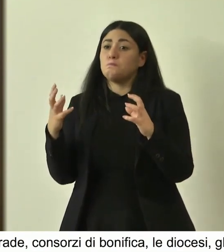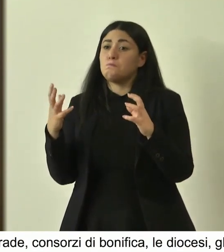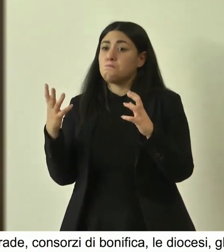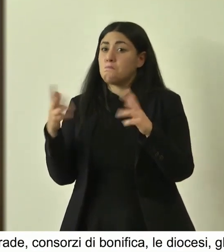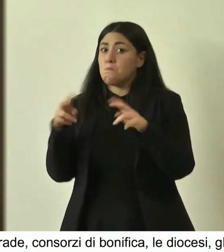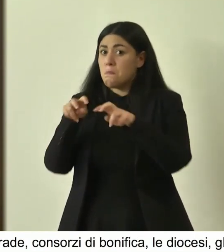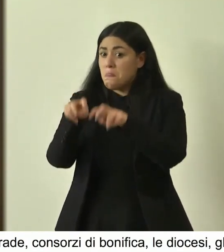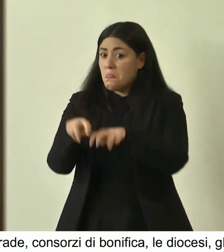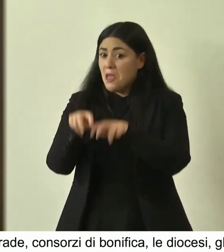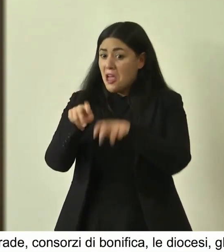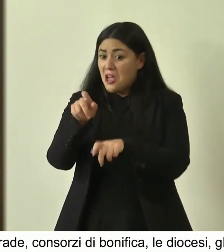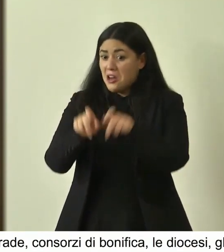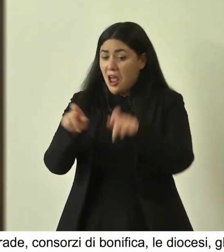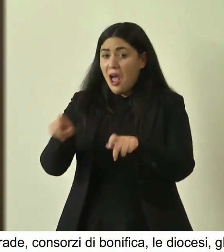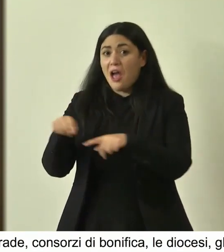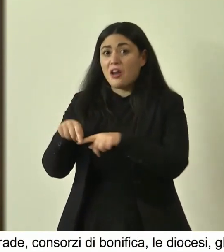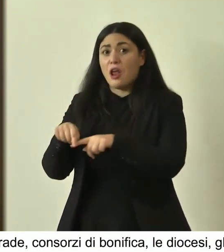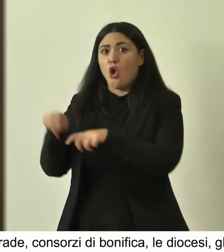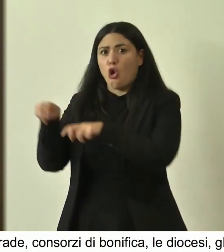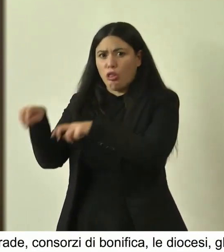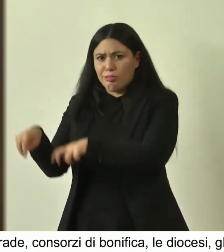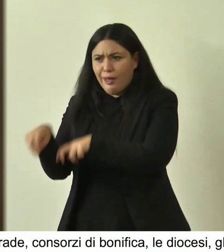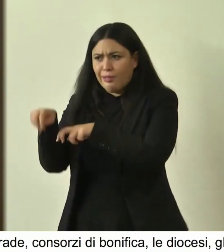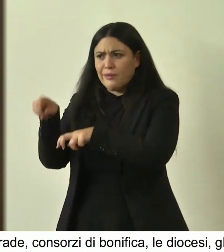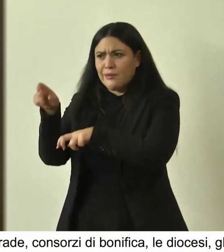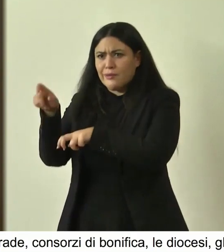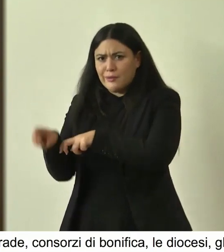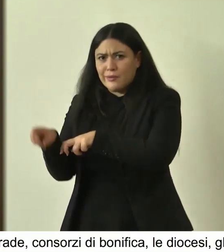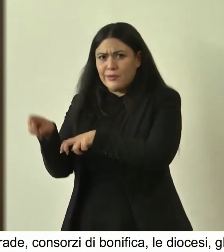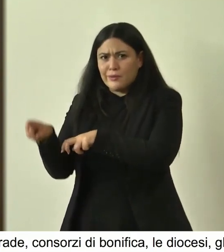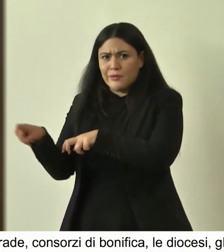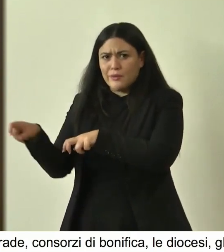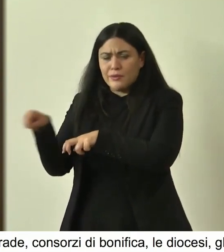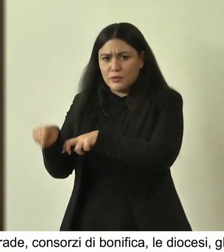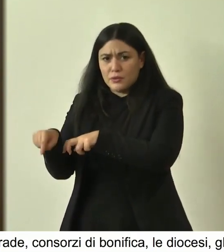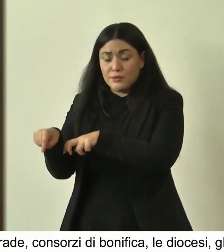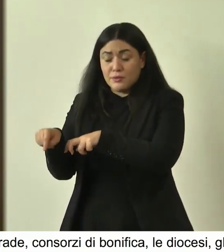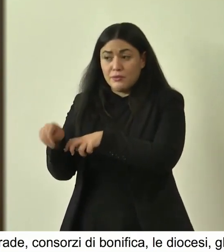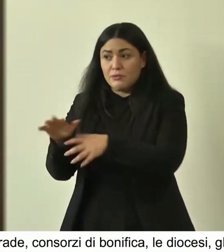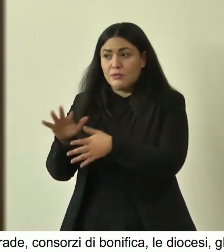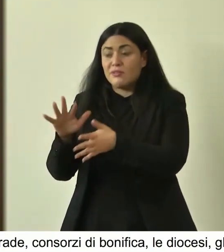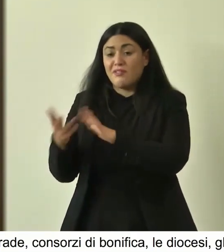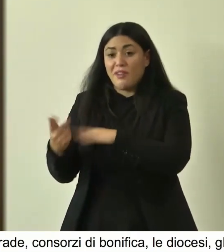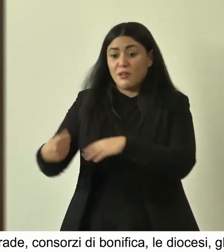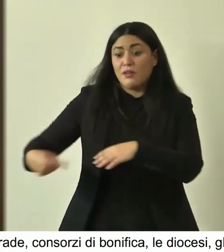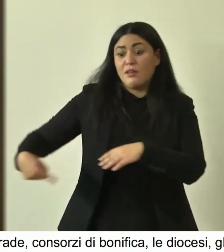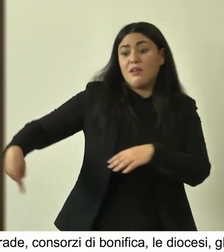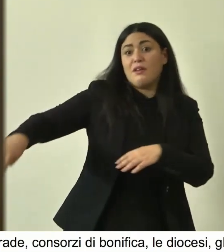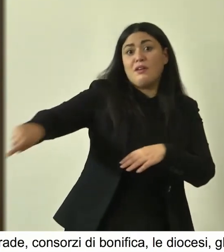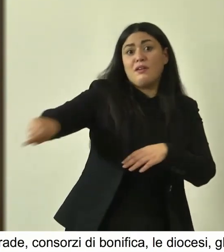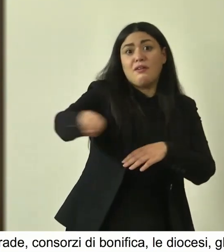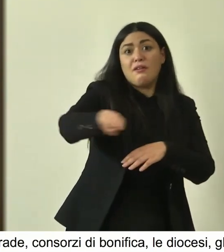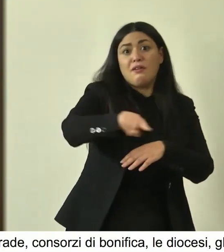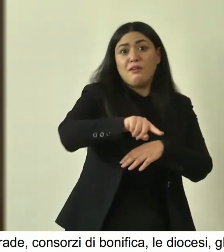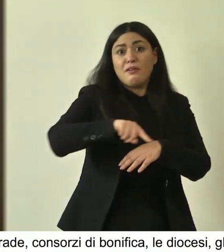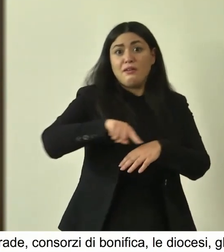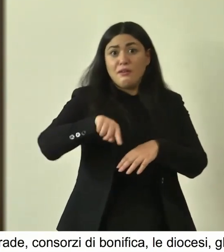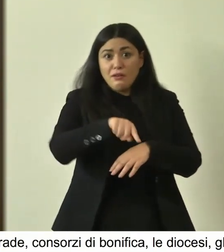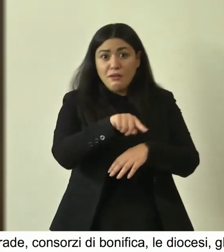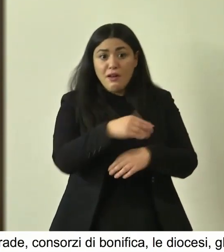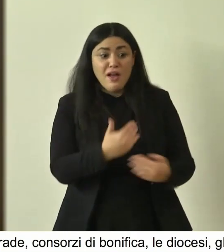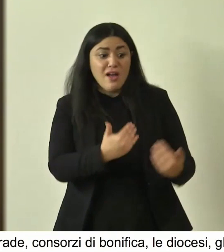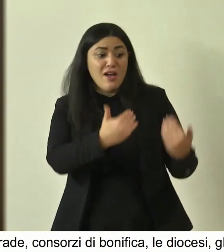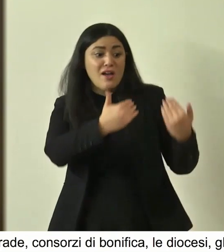gli agrari, i contadini, assumono questo compito e lo trasformino in una